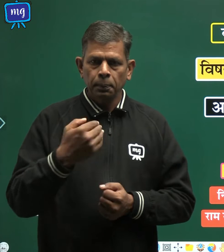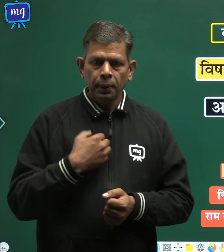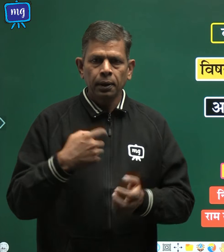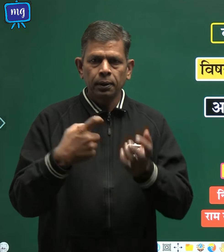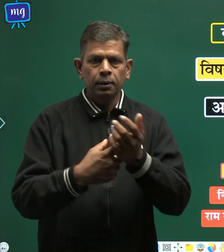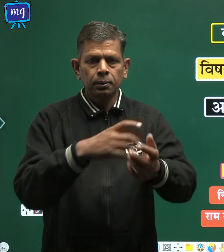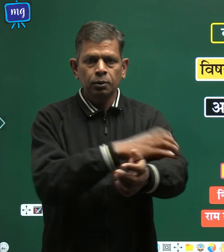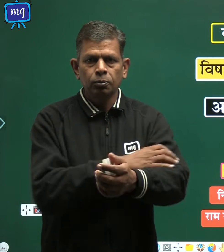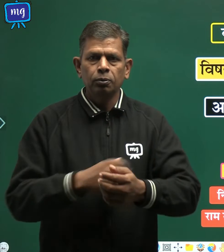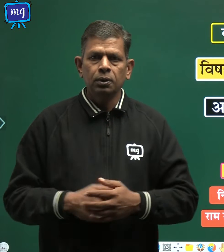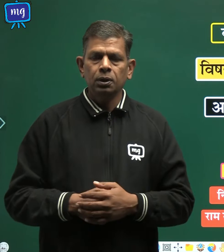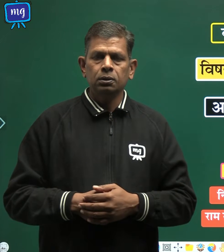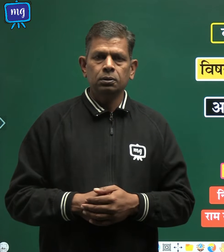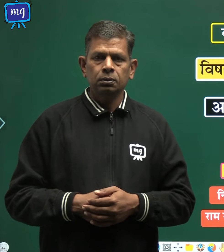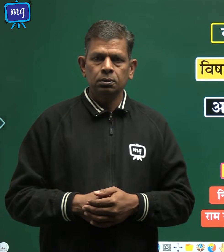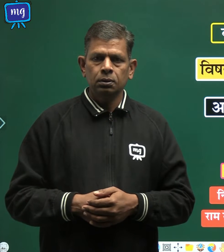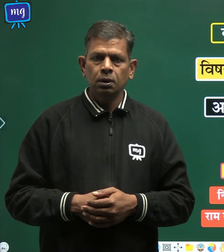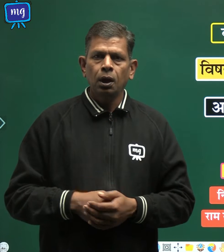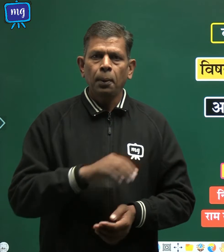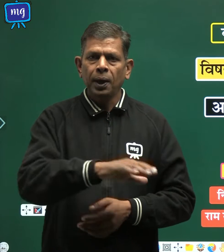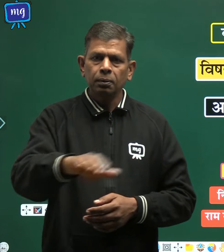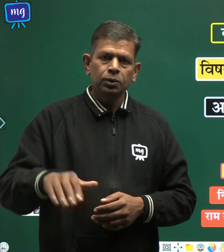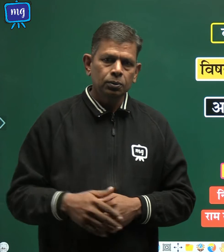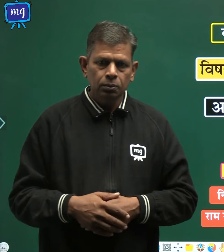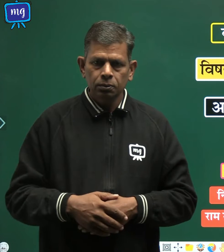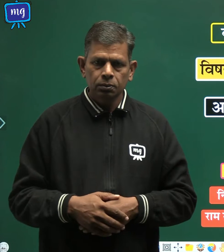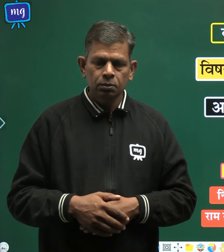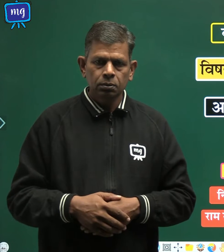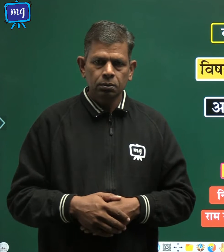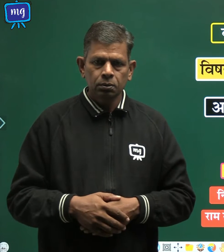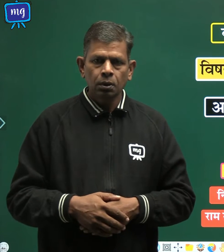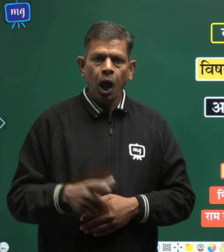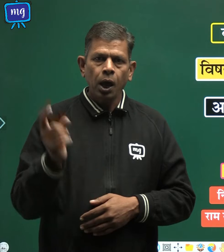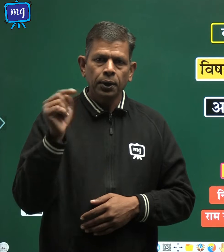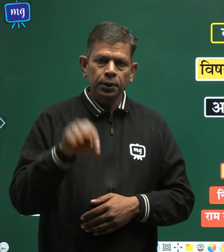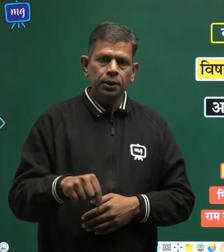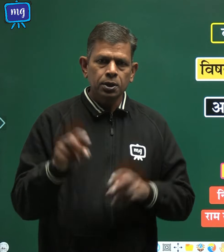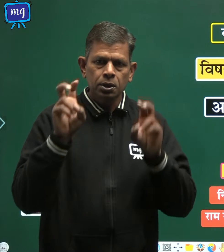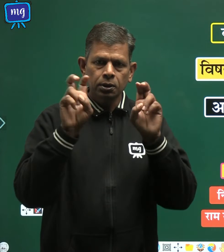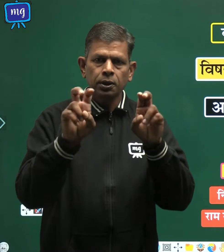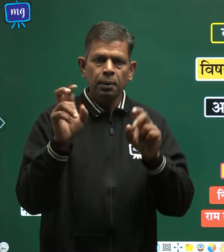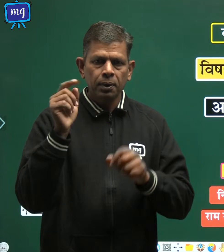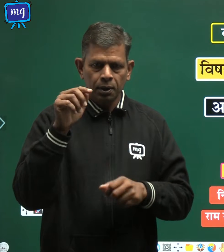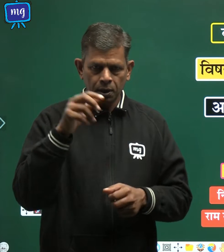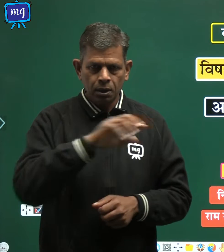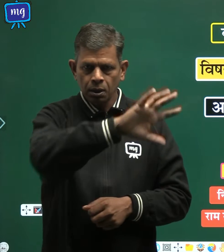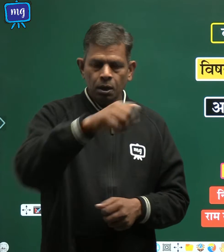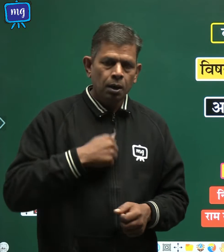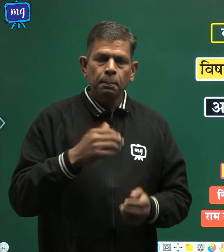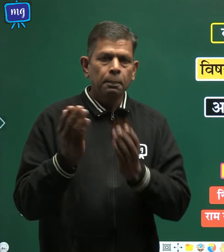रामस्वरूप कुमार। प्यारे बच्चों, इस अध्याय में हम पढ़ेंगे